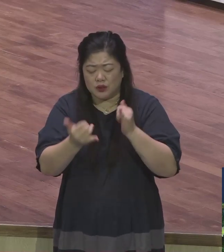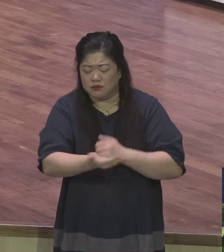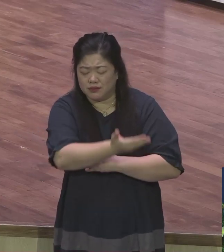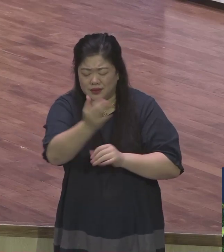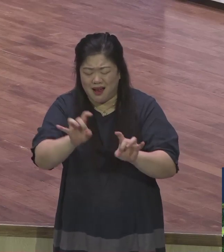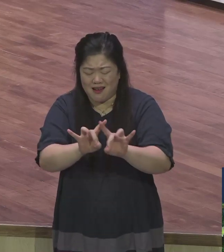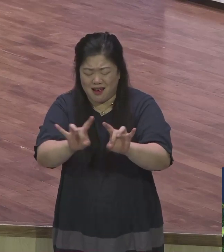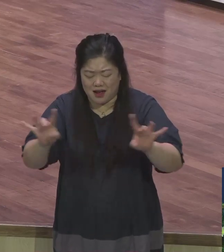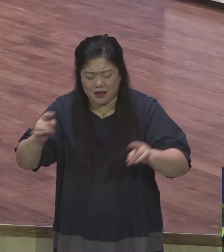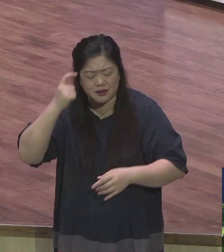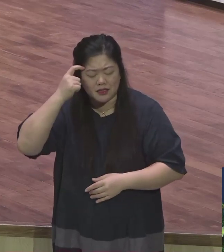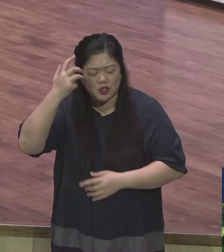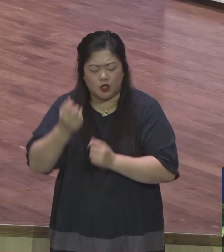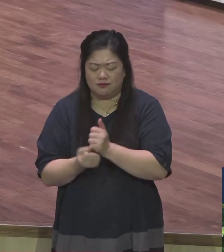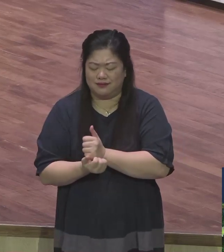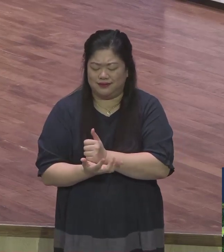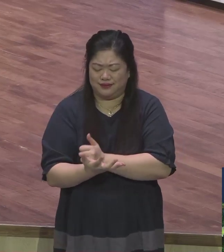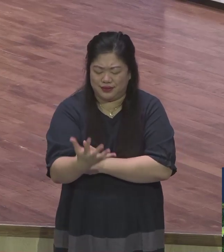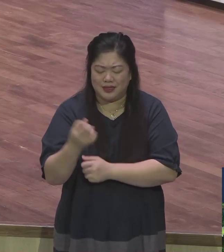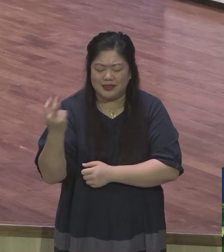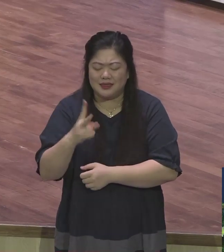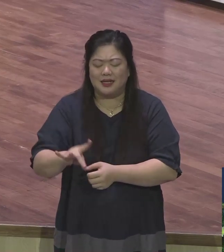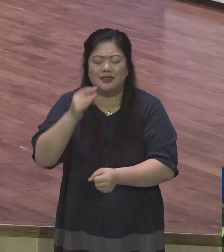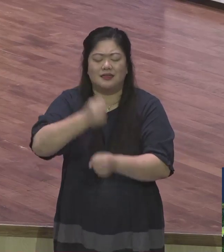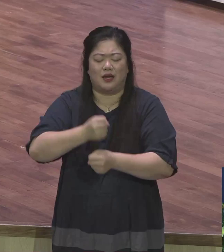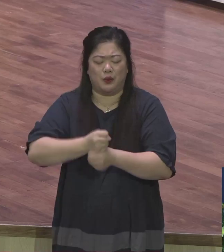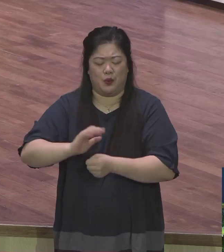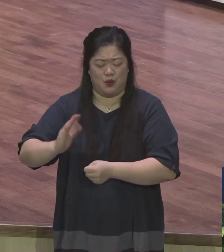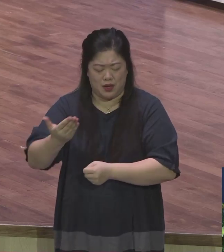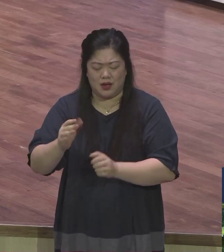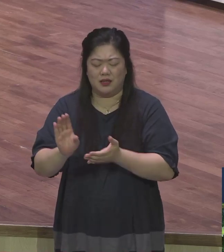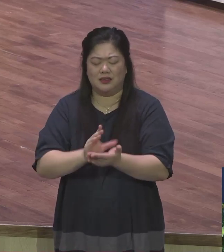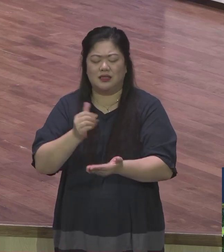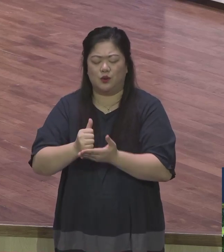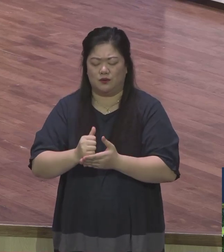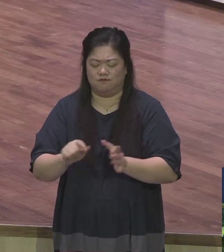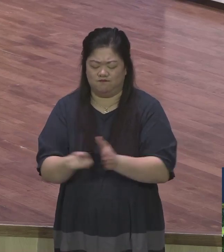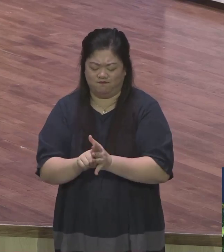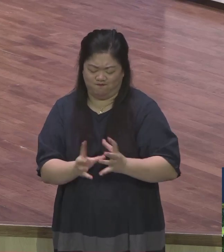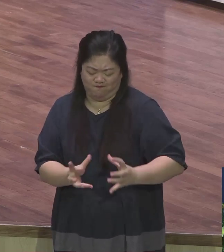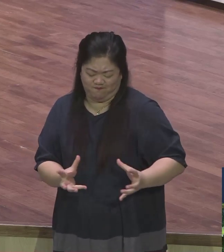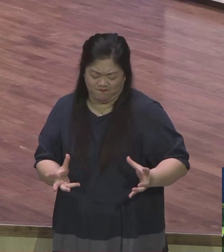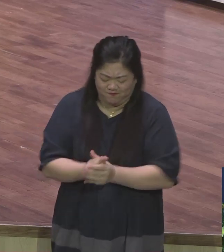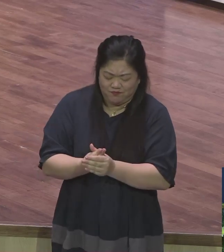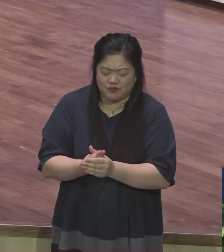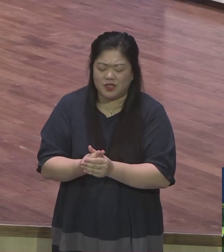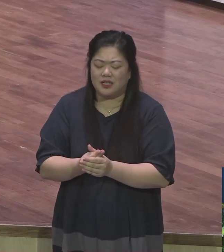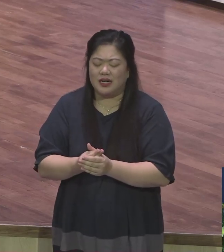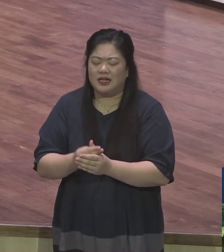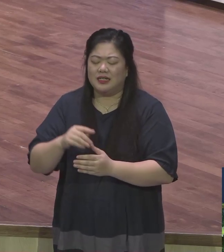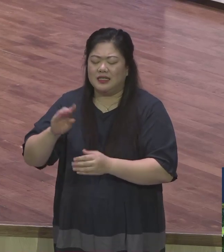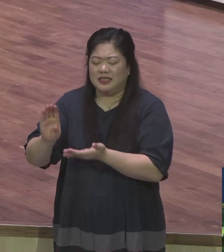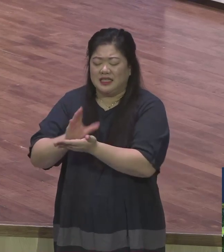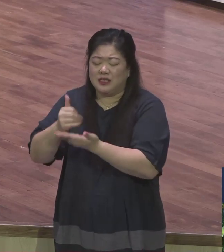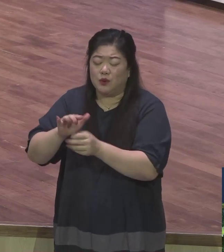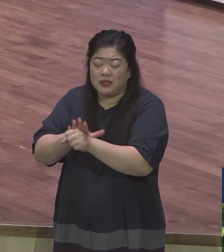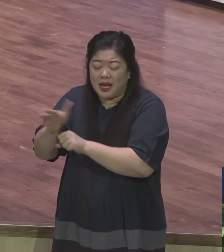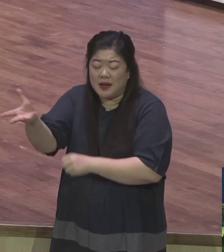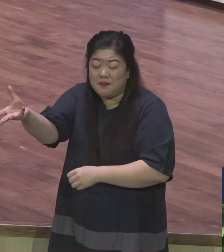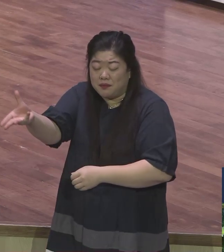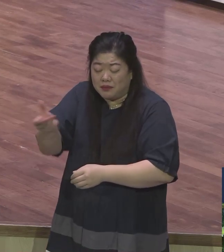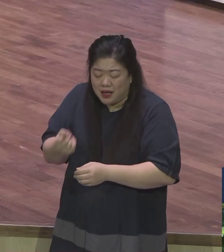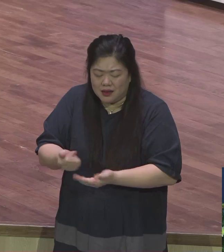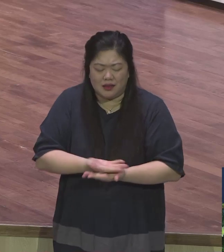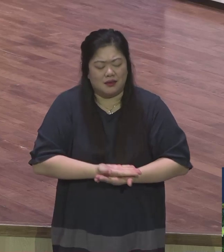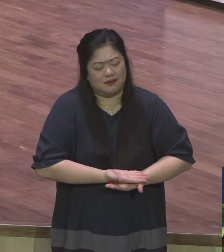영적으로 재창조된 자로서 그리스도의 옷을 입은 자들로서 영적 빚진 자들로서 그리스도의 빛을